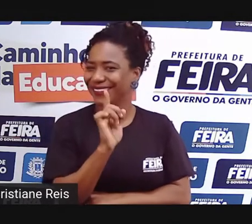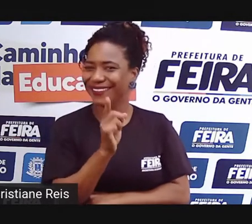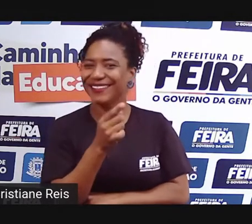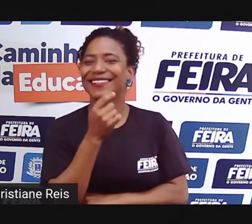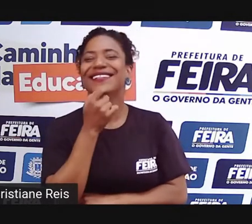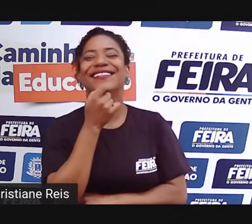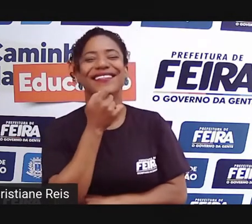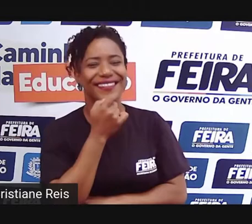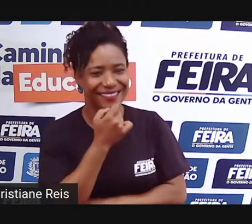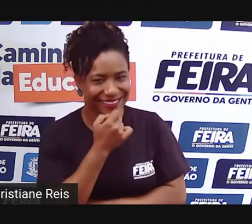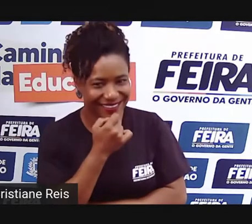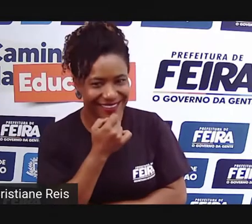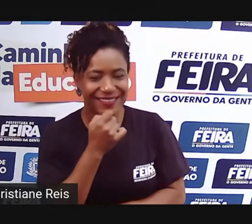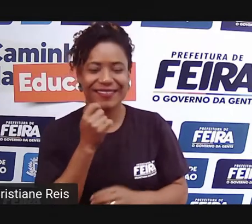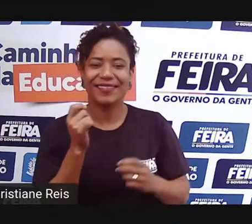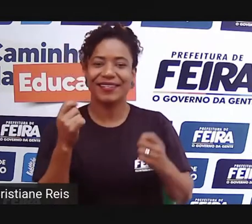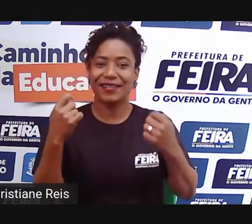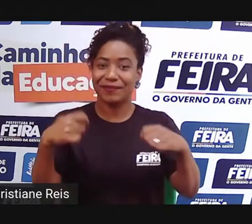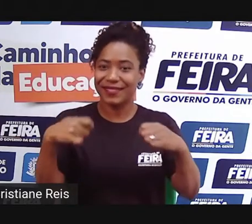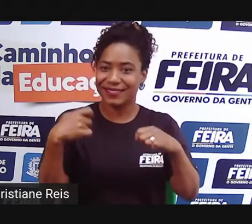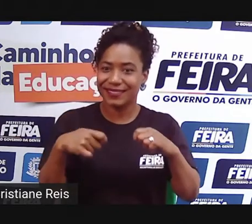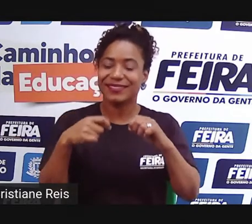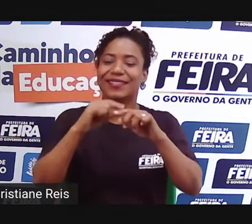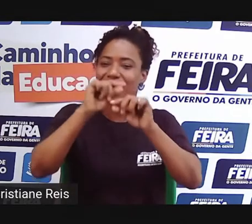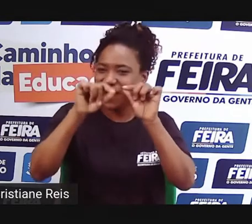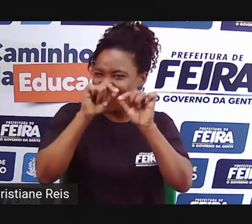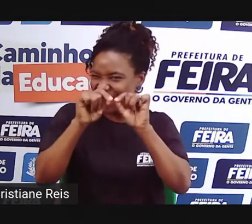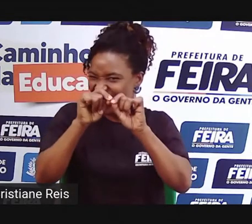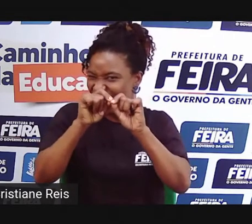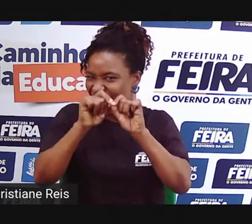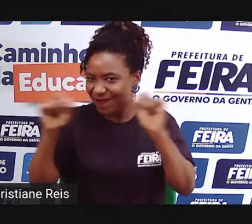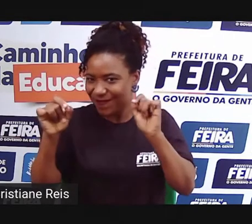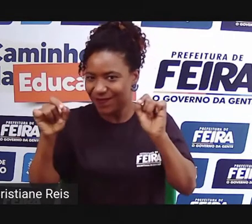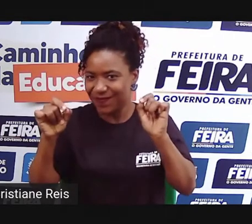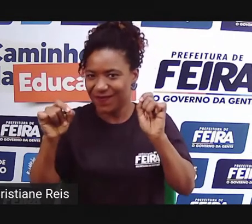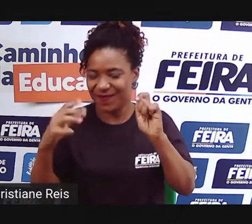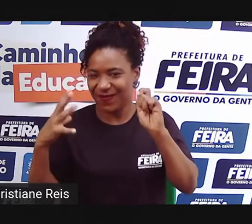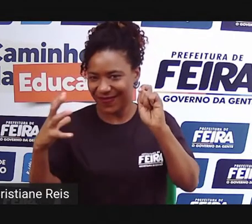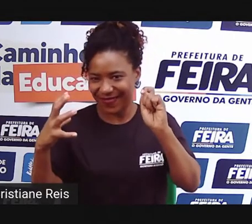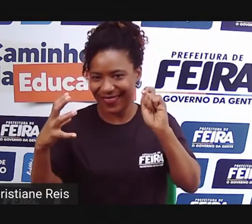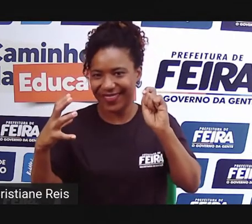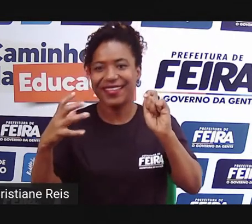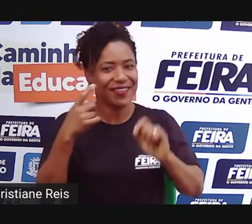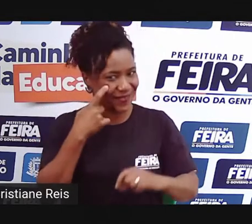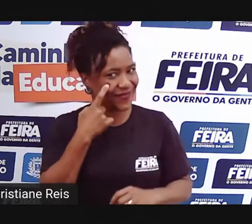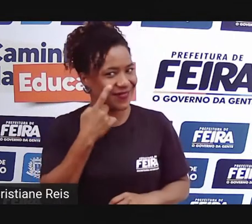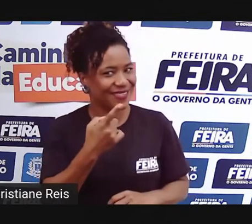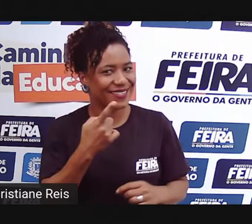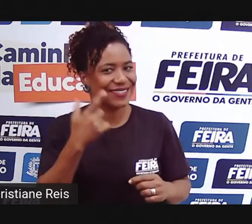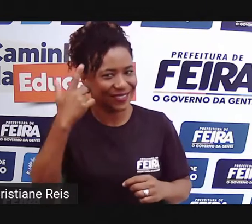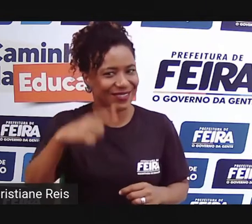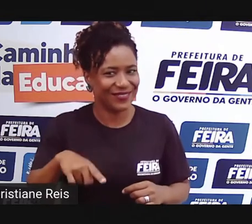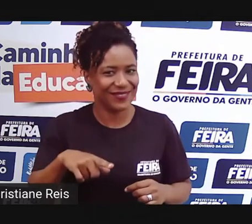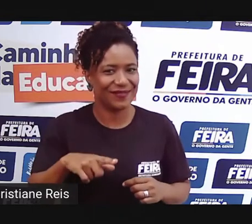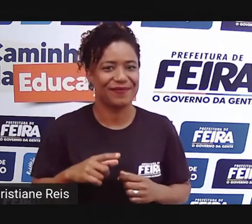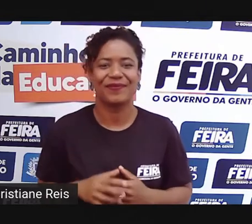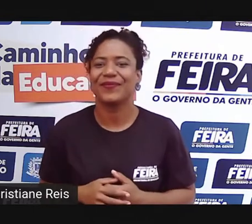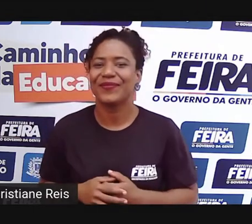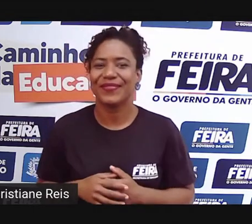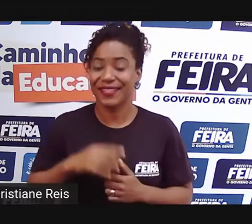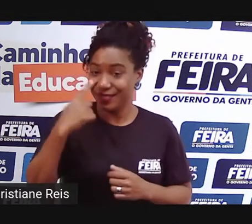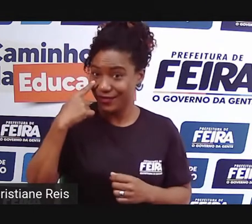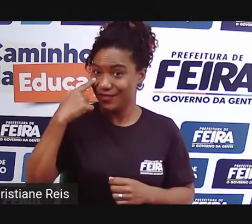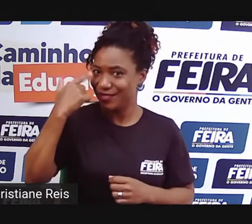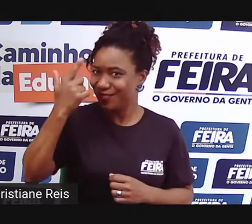Ah, um nozinho na ponta. Isso mesmo, meninada. Vamos lá? Eu vou tentar, tá bom? Vamos lá,